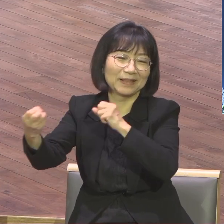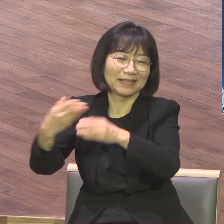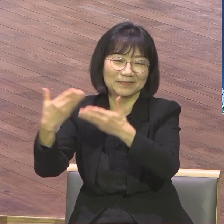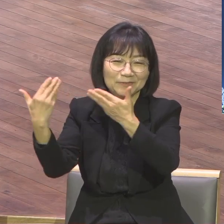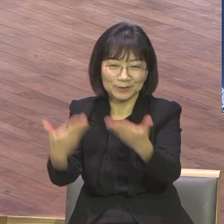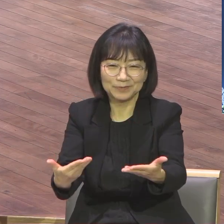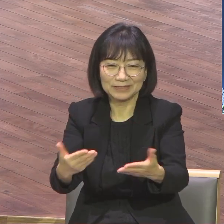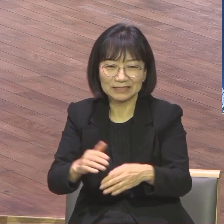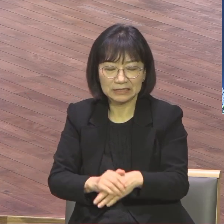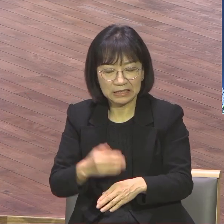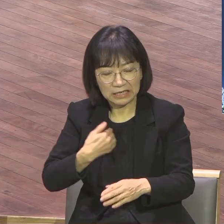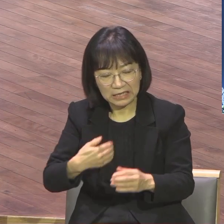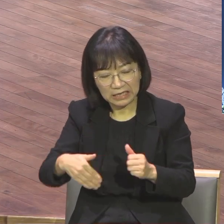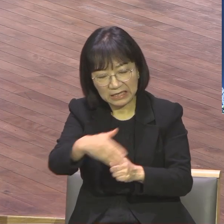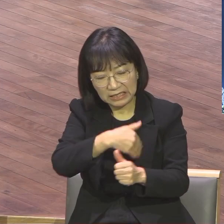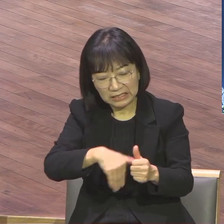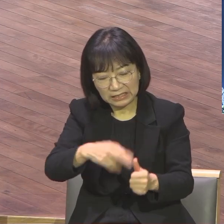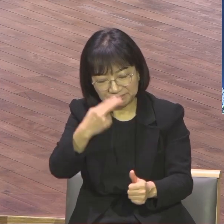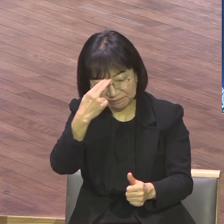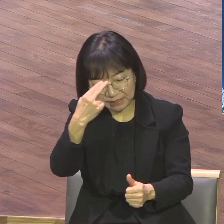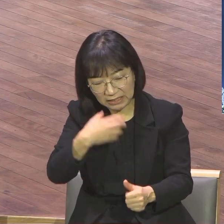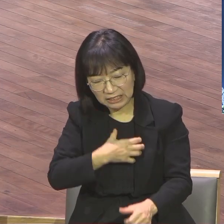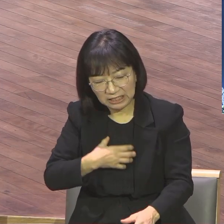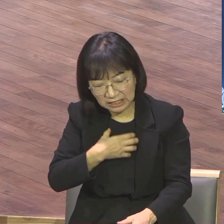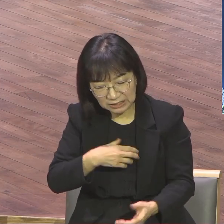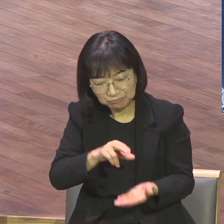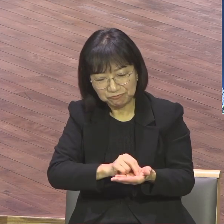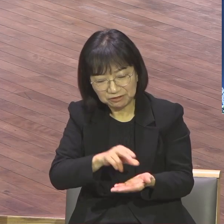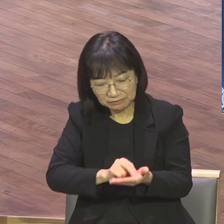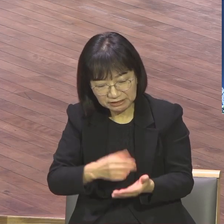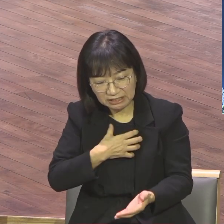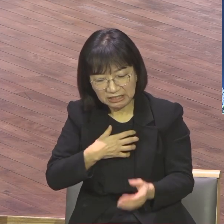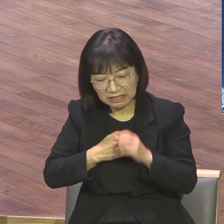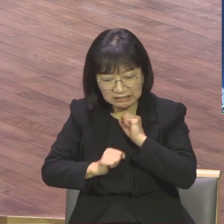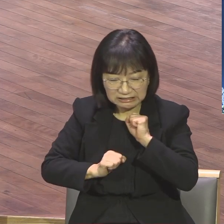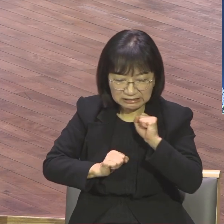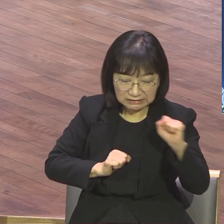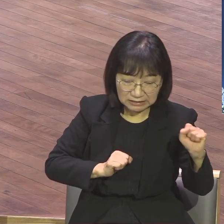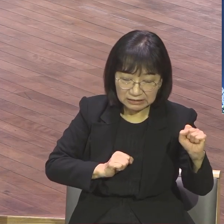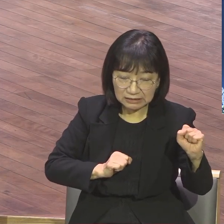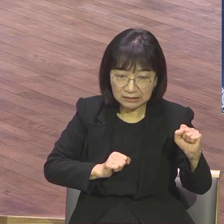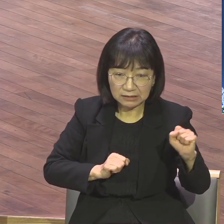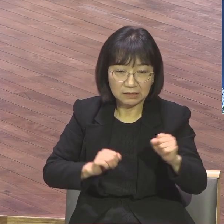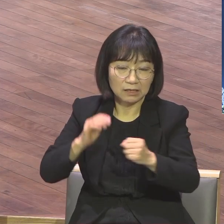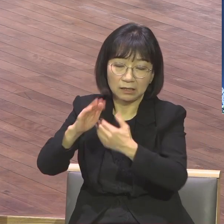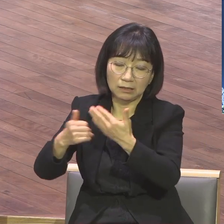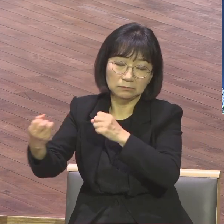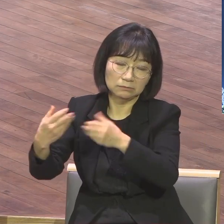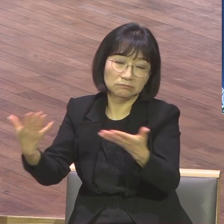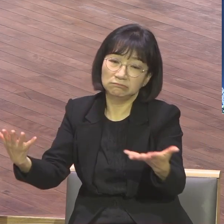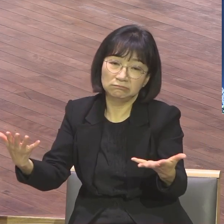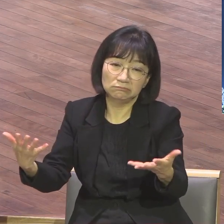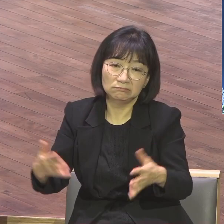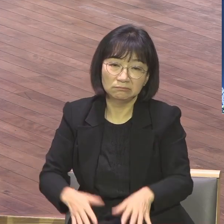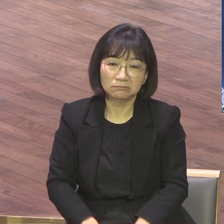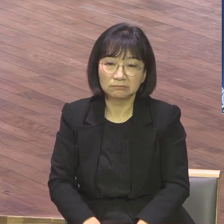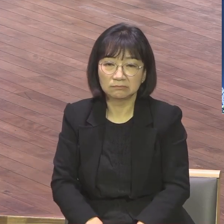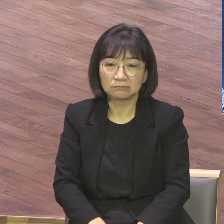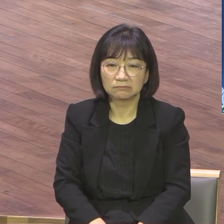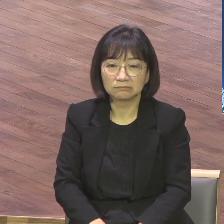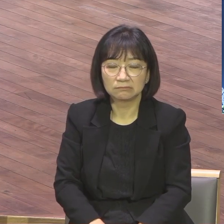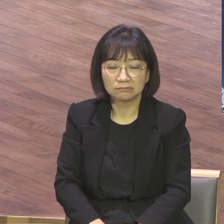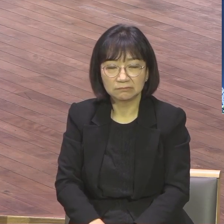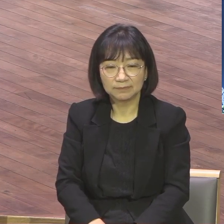없습니다. 눈앞에 보이는 그거, 세상 상식적인 그거, 그 계산 앞에서 그렇게 살아가면 다 응답이